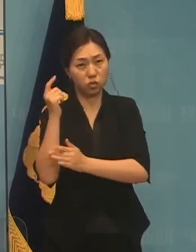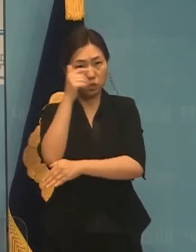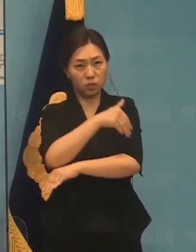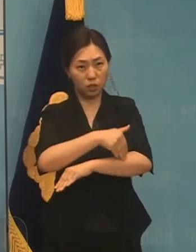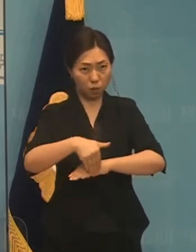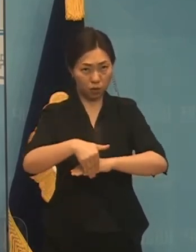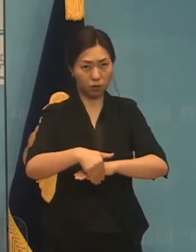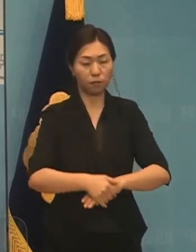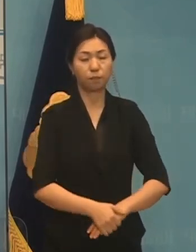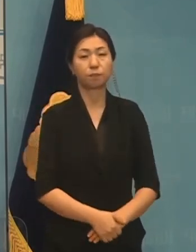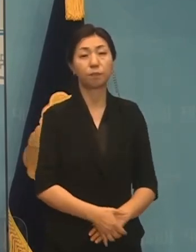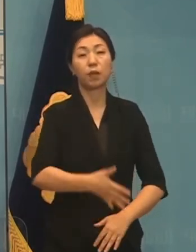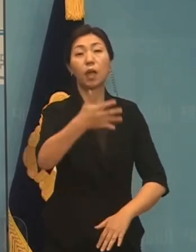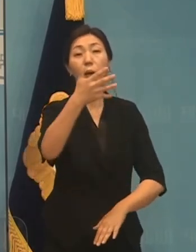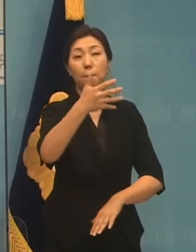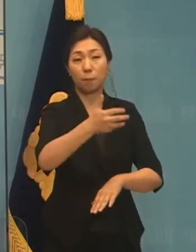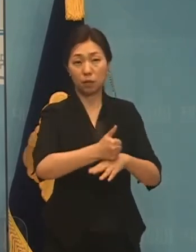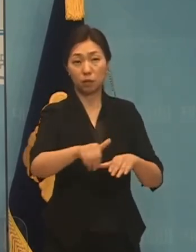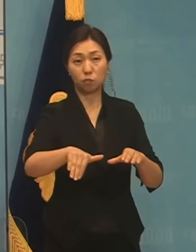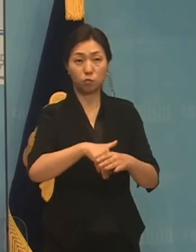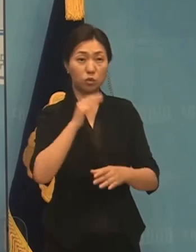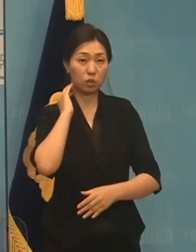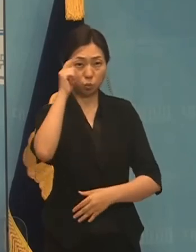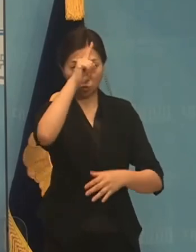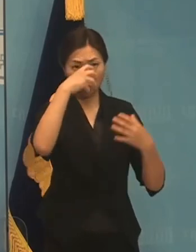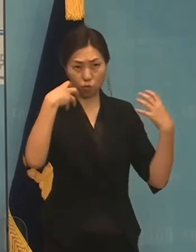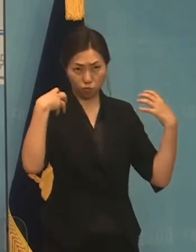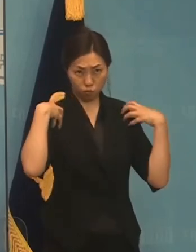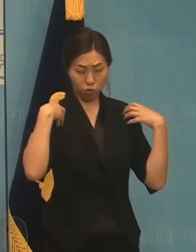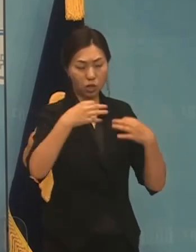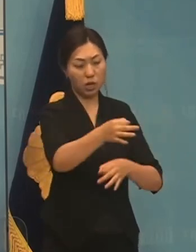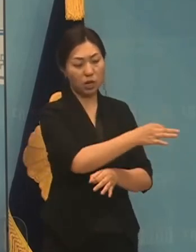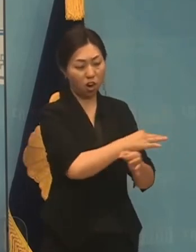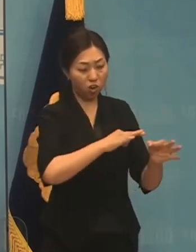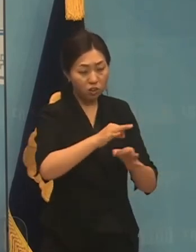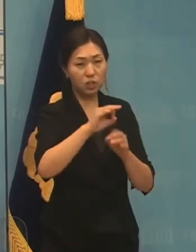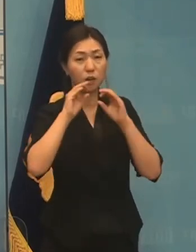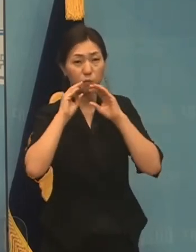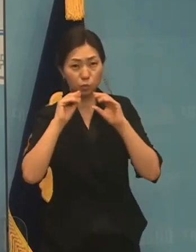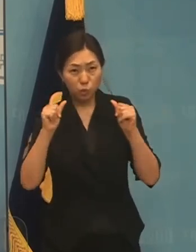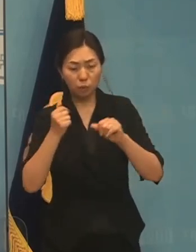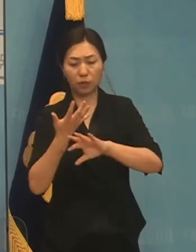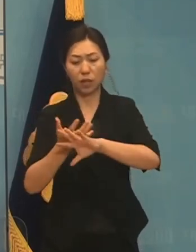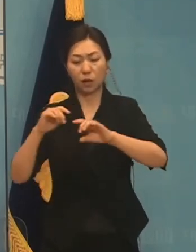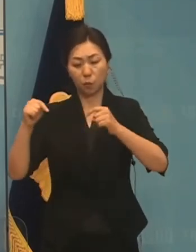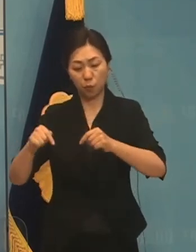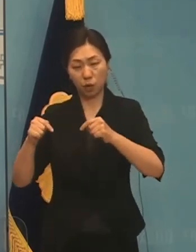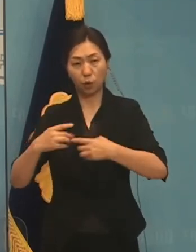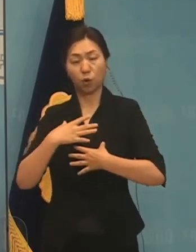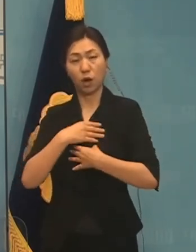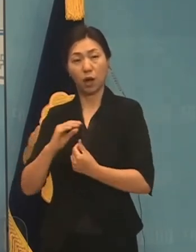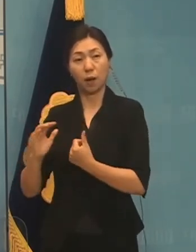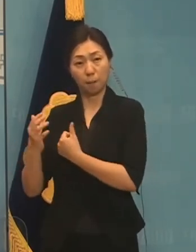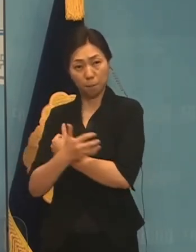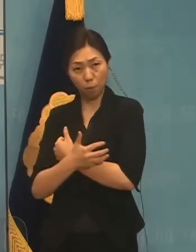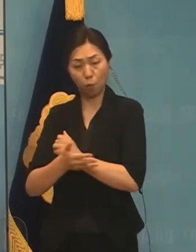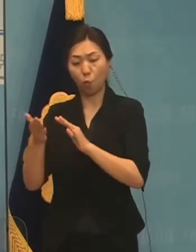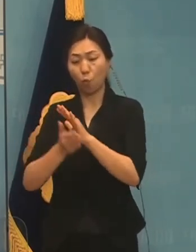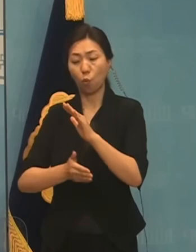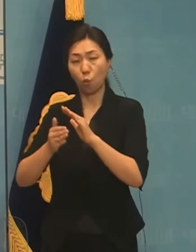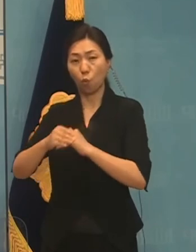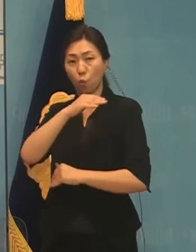마지막으로 문재인 정권의 경제, 부동산, 외교, 안보,